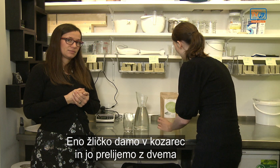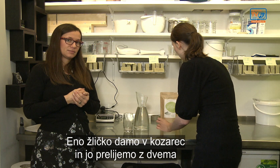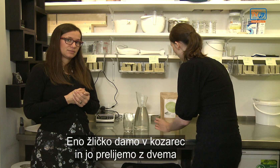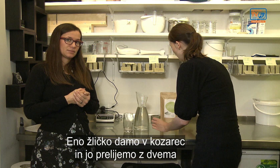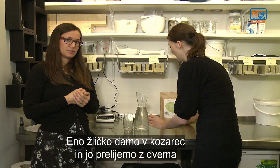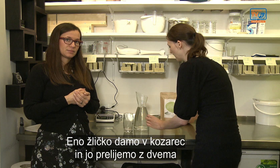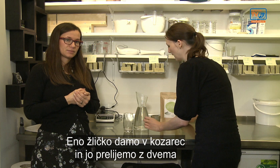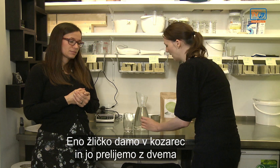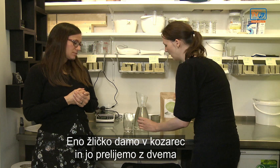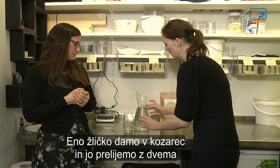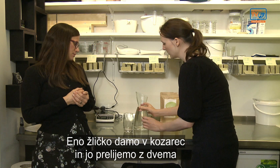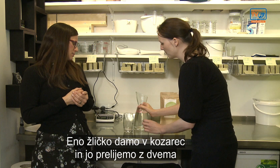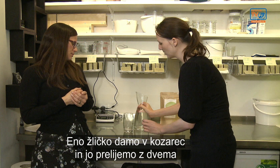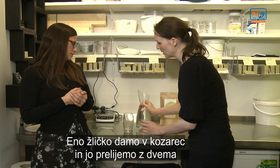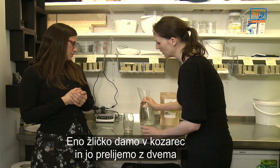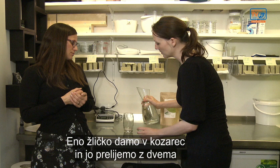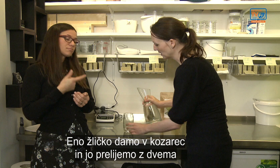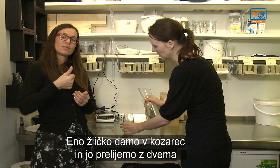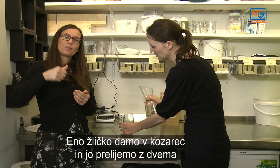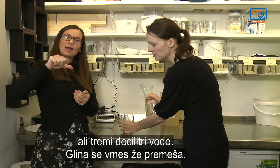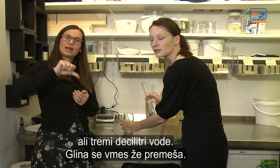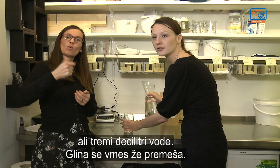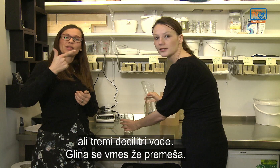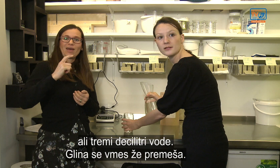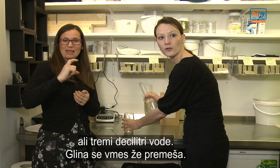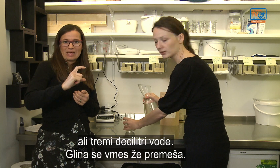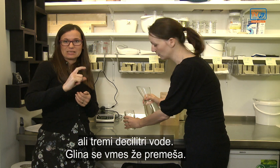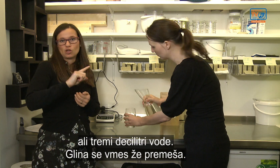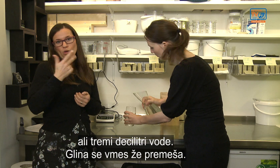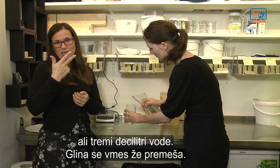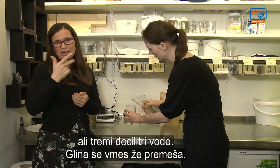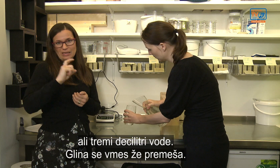pustim klele, in se prelije z 2 deci, 3 deci vode.